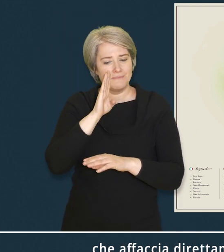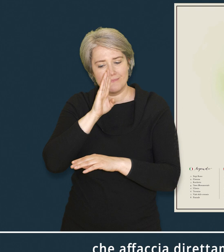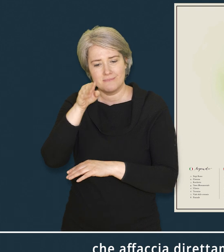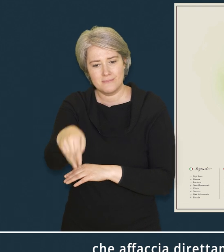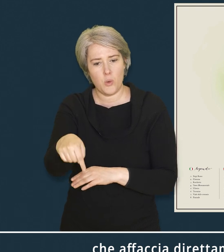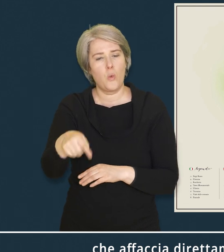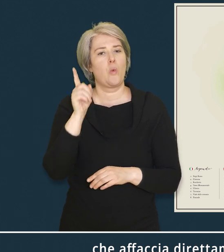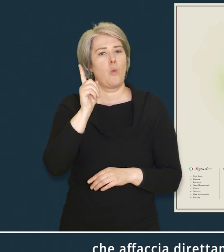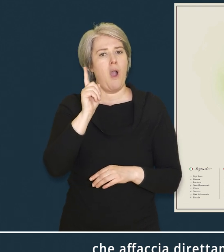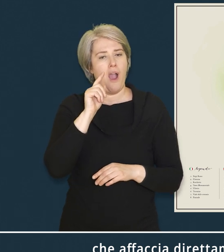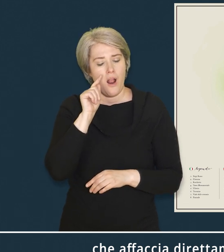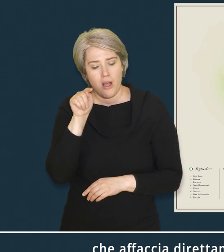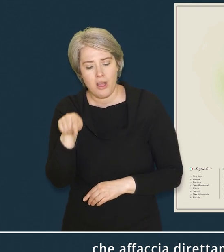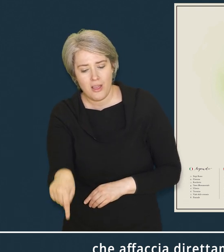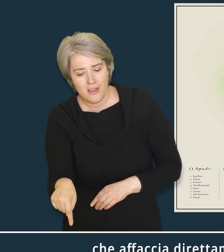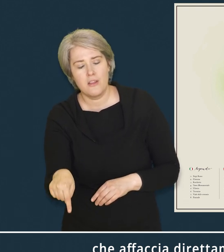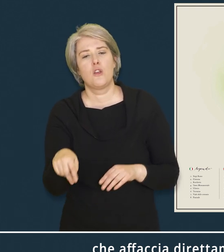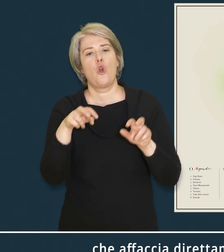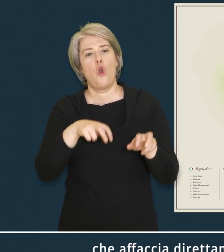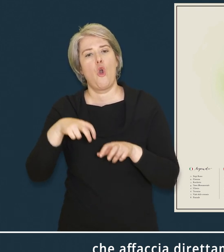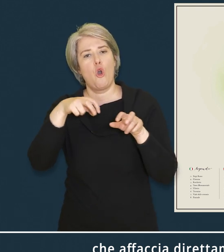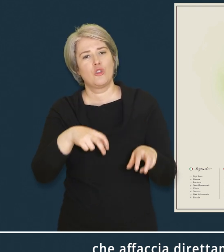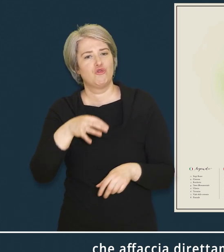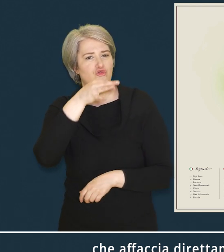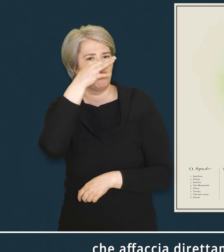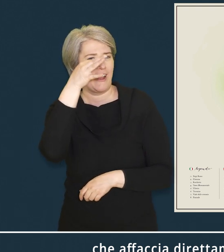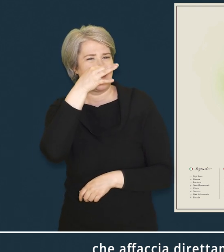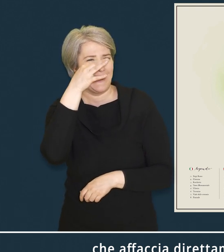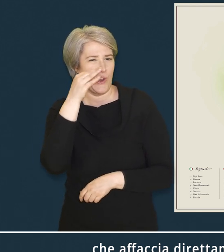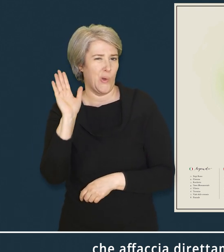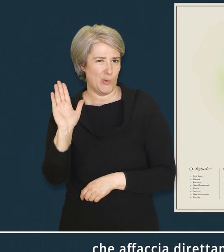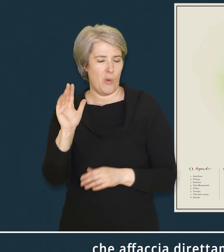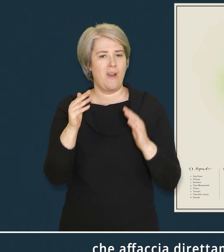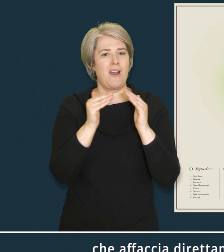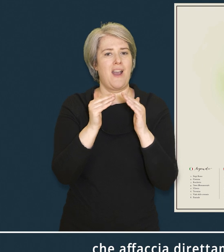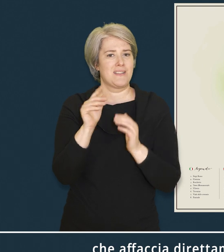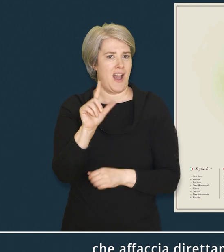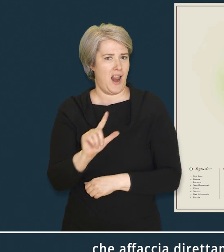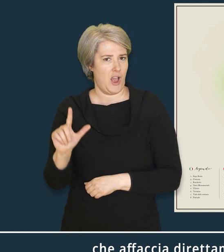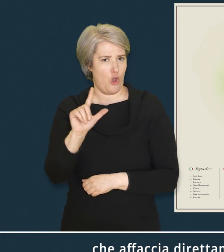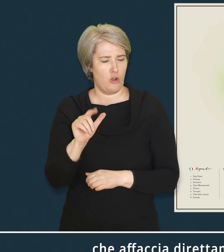che affaccia direttamente sull'orto giardino di casa Laiolo.